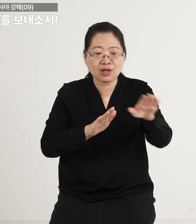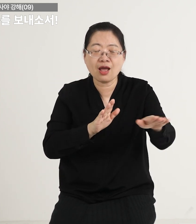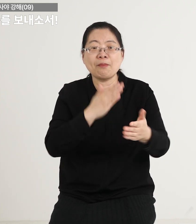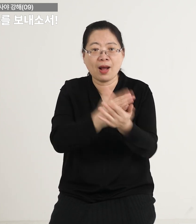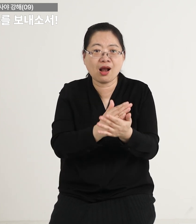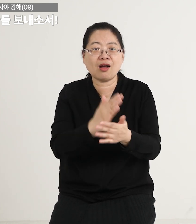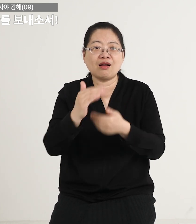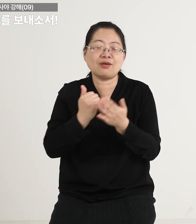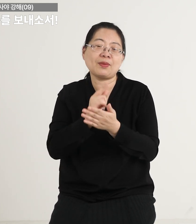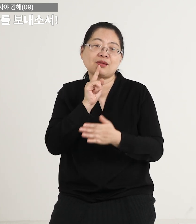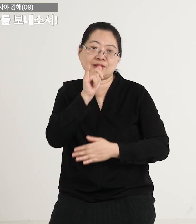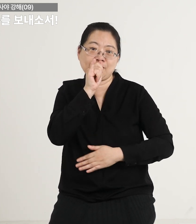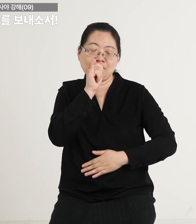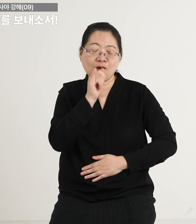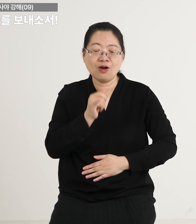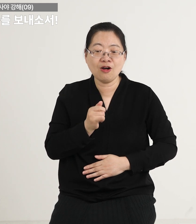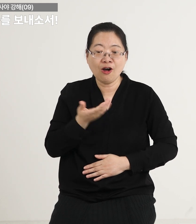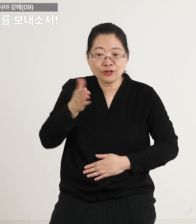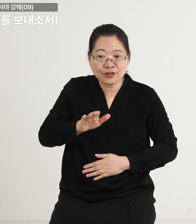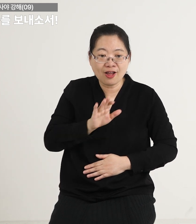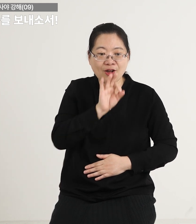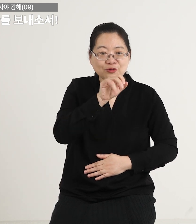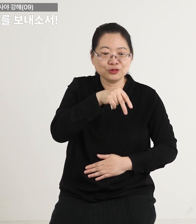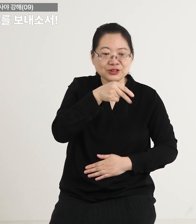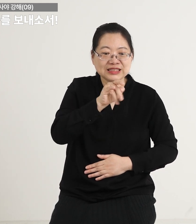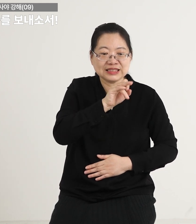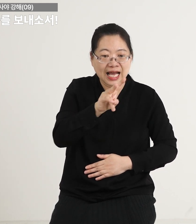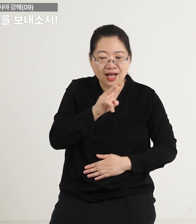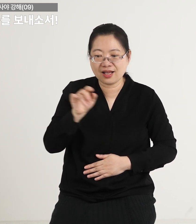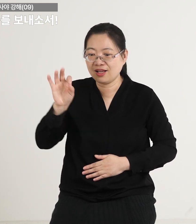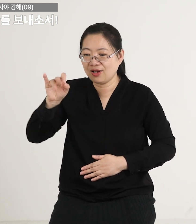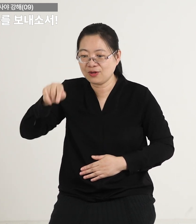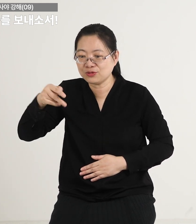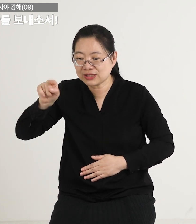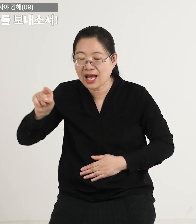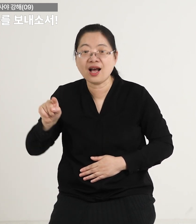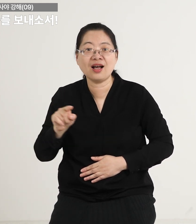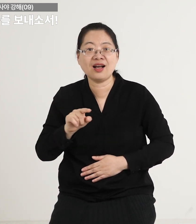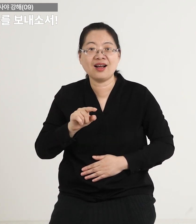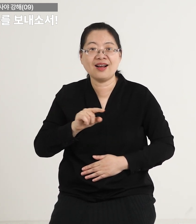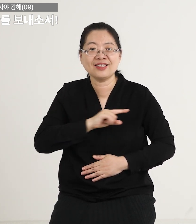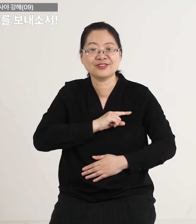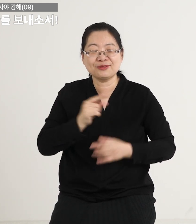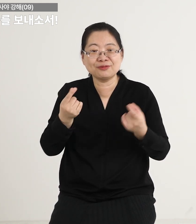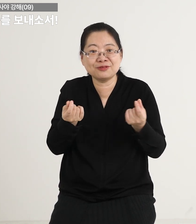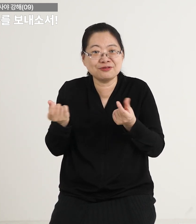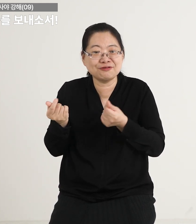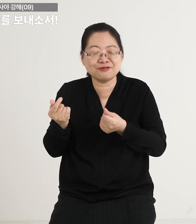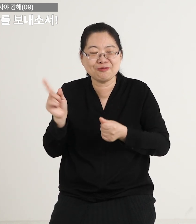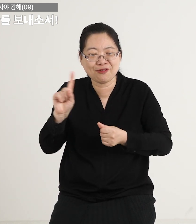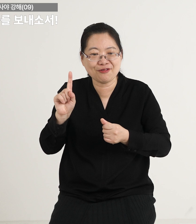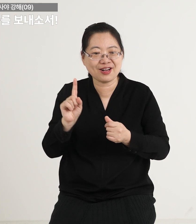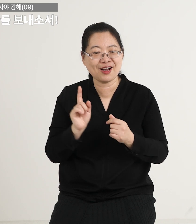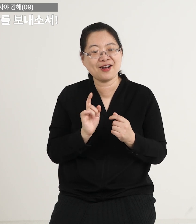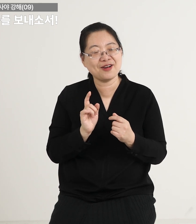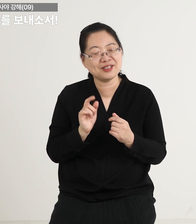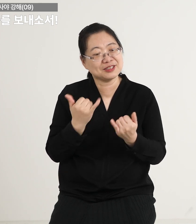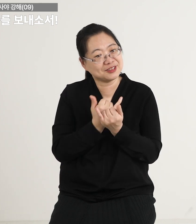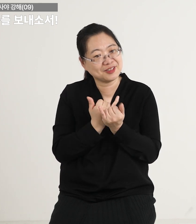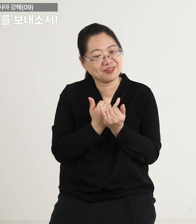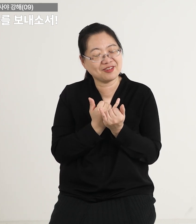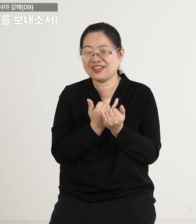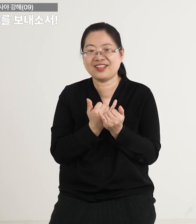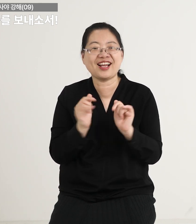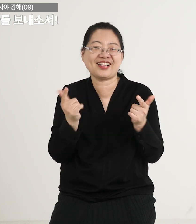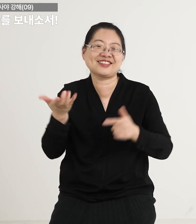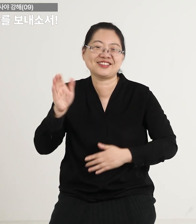이상하게 우시아하고 이름이 비슷하더라고요. 응? 무슨 연관성이 있는 건 아닐 텐데 비슷해요.